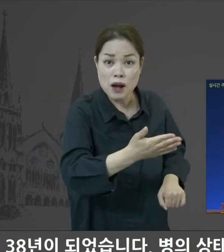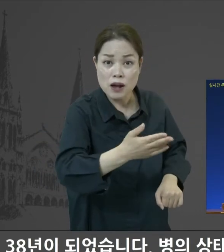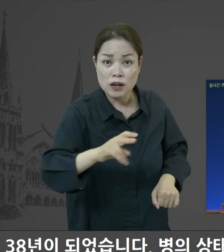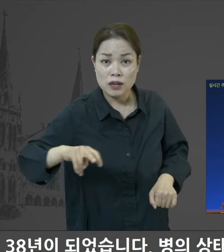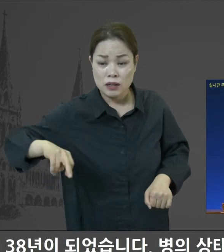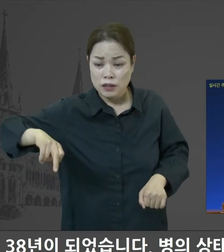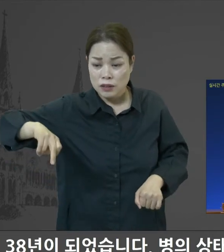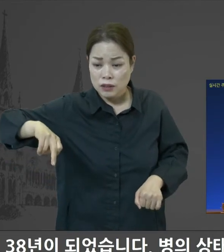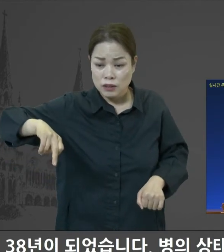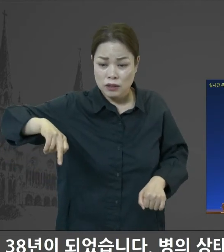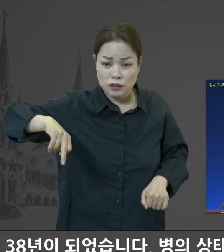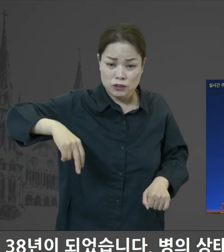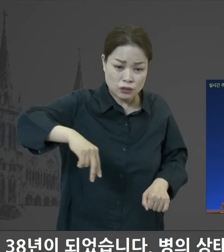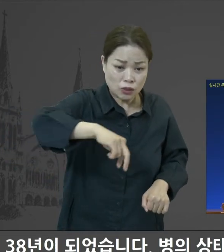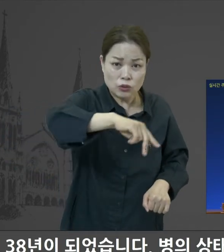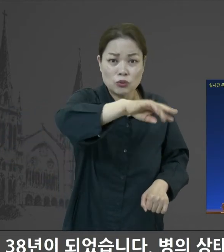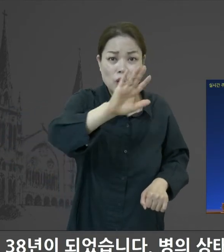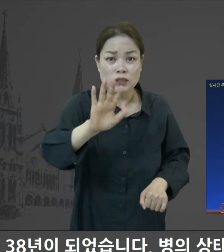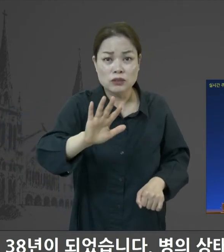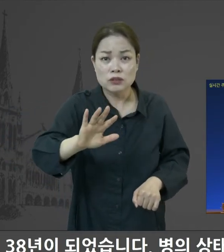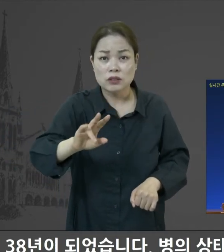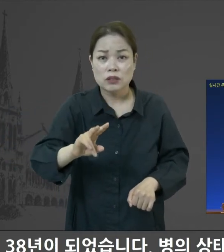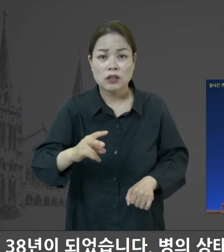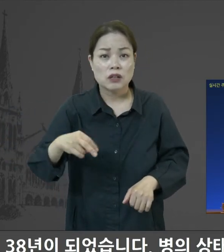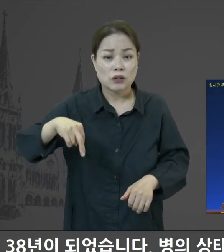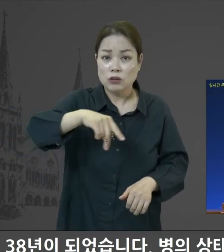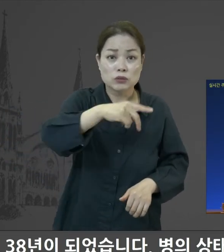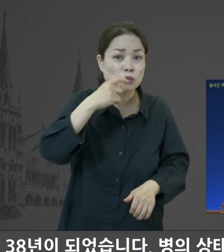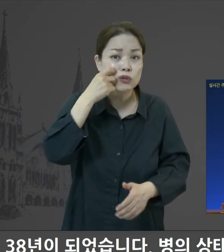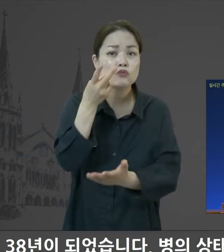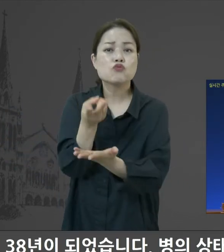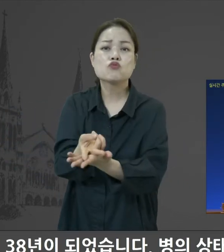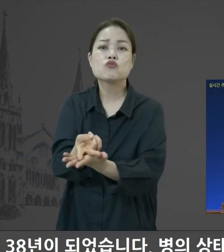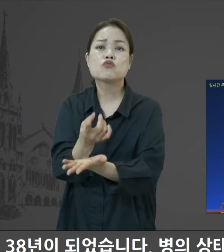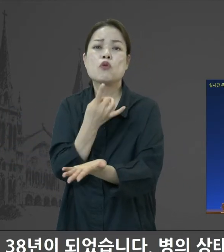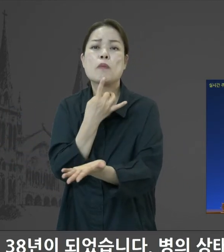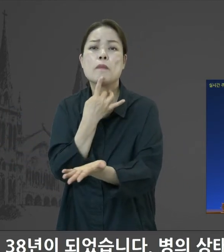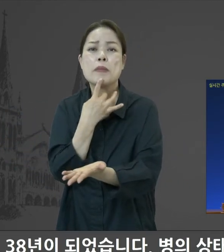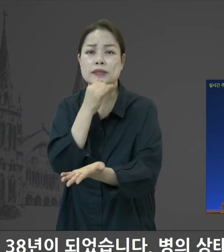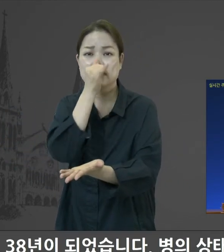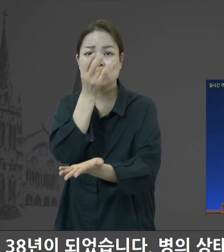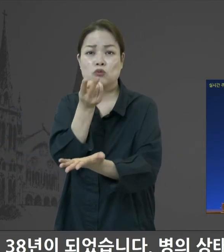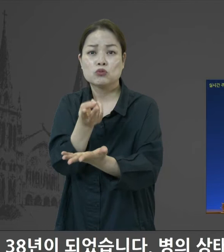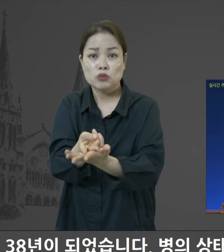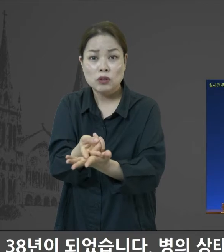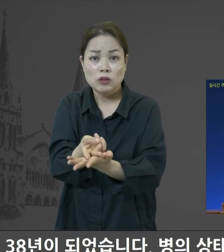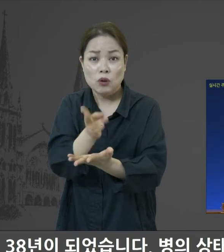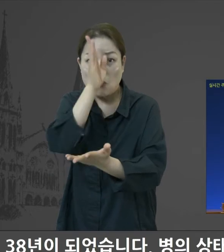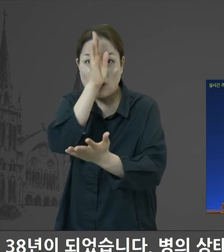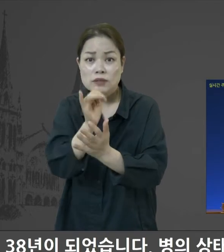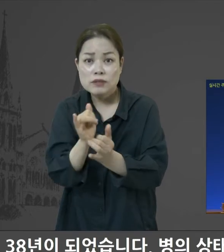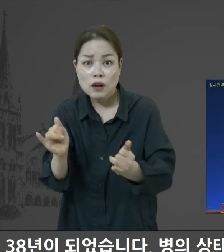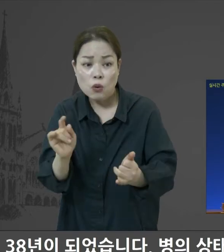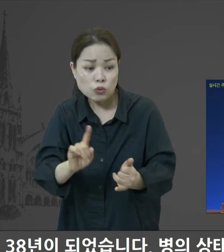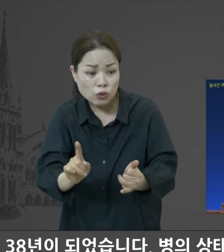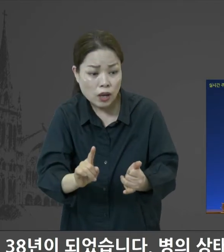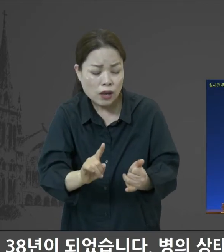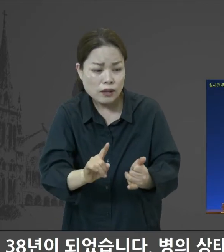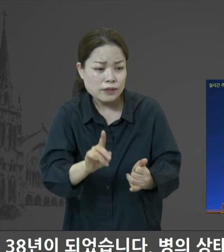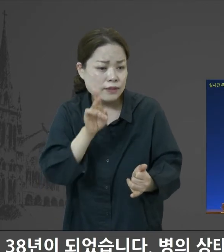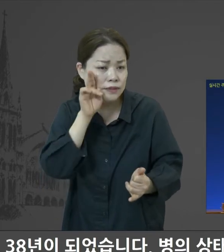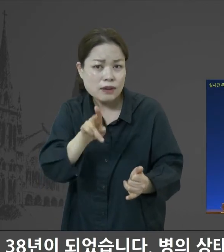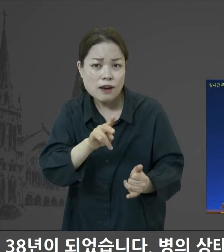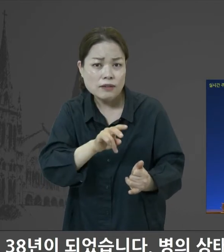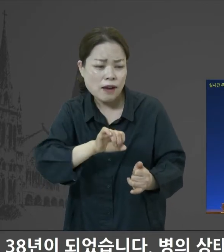조금 거는 것도 아니고 아예 걷지도 못합니다. 누워 있습니다. 그런데 어떻게 이 사람이 이런